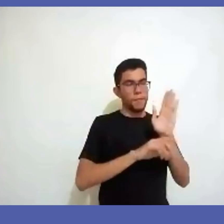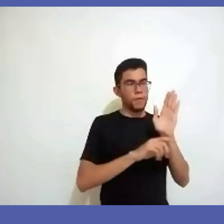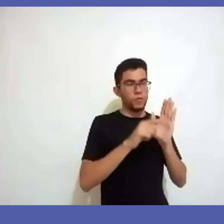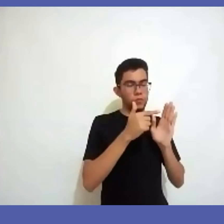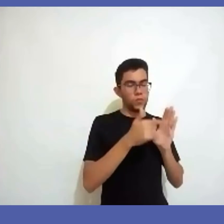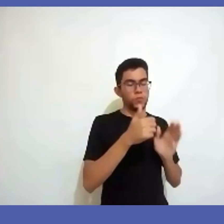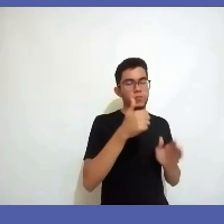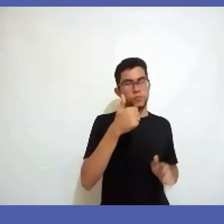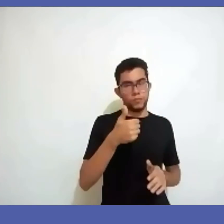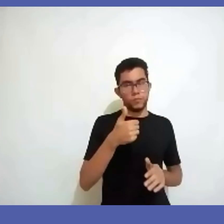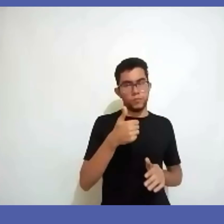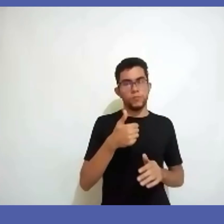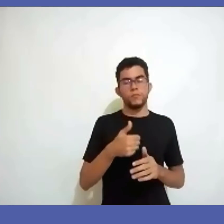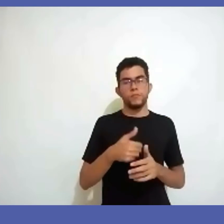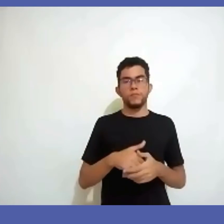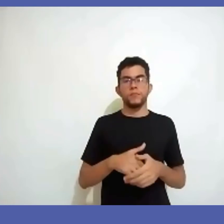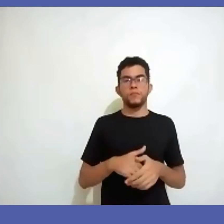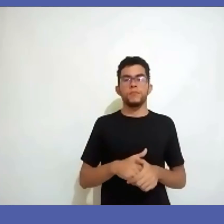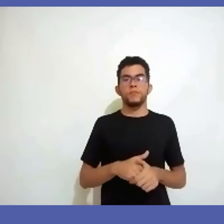deixa eu beber um pouco de água.